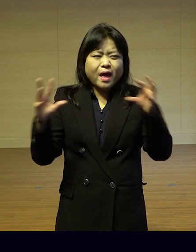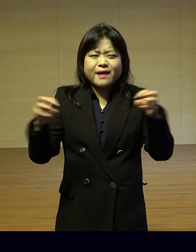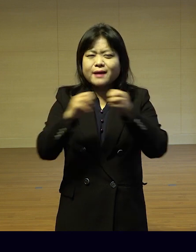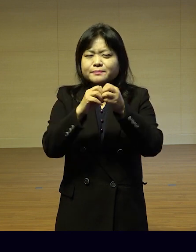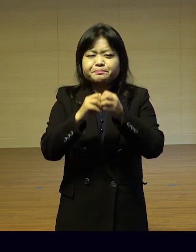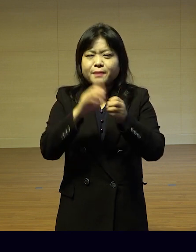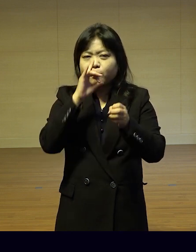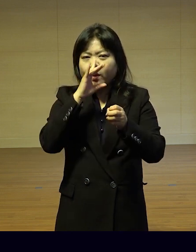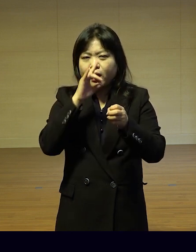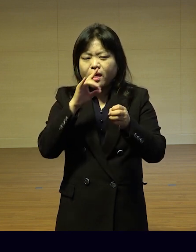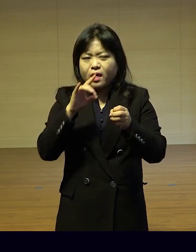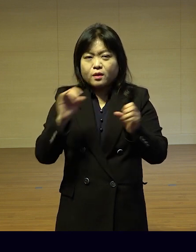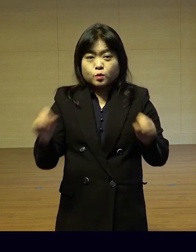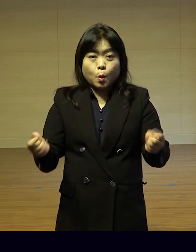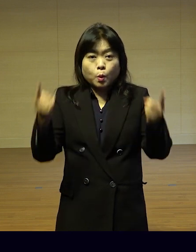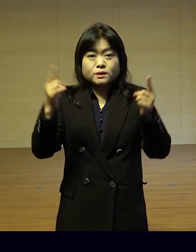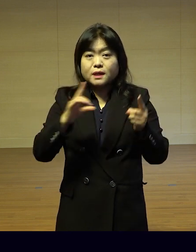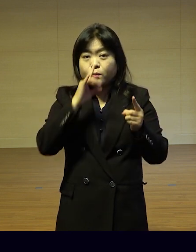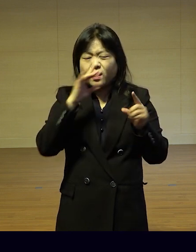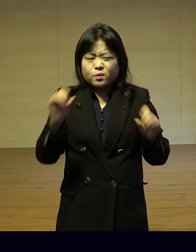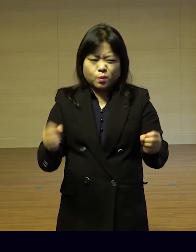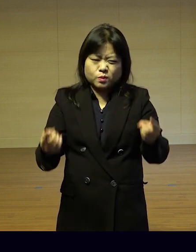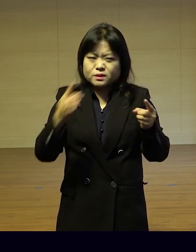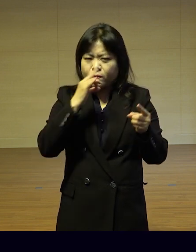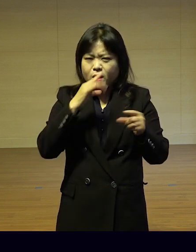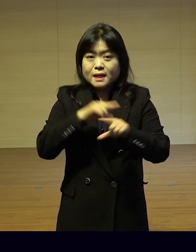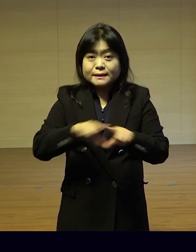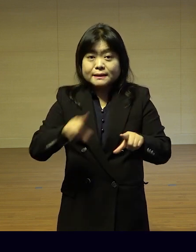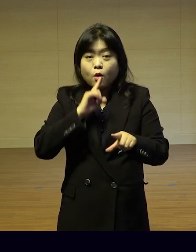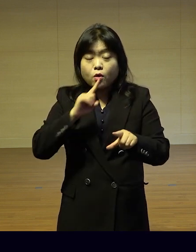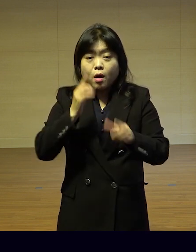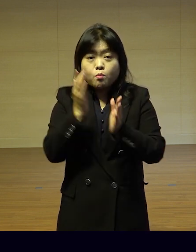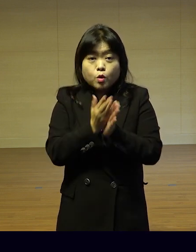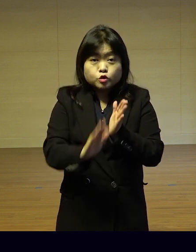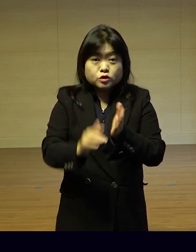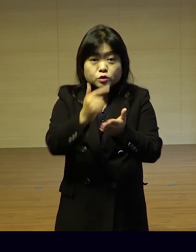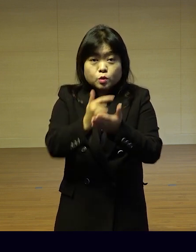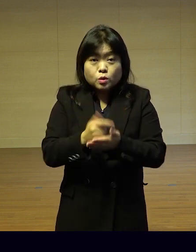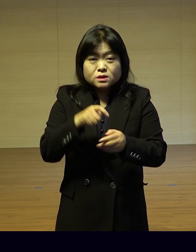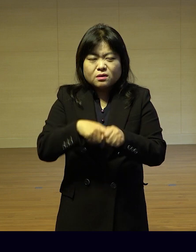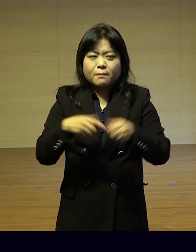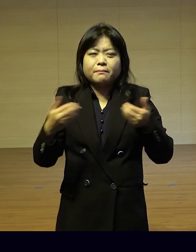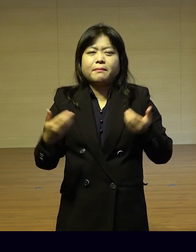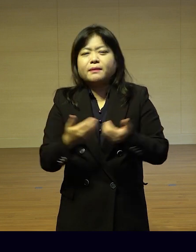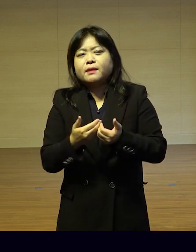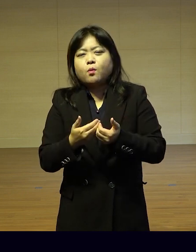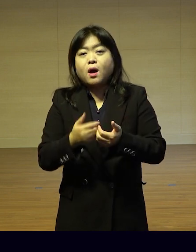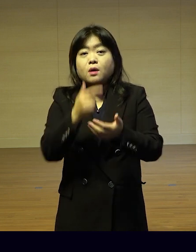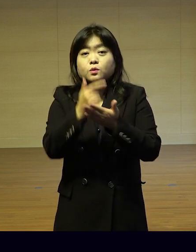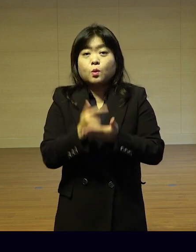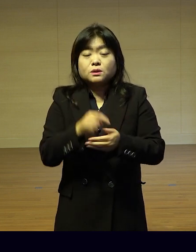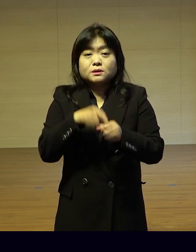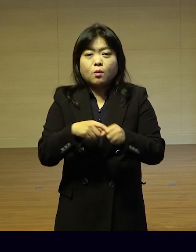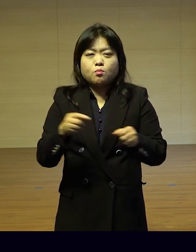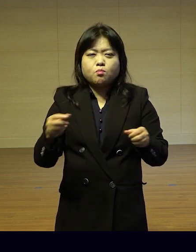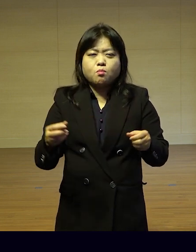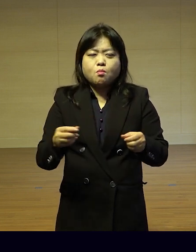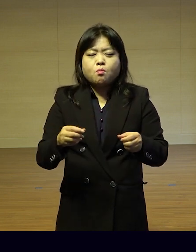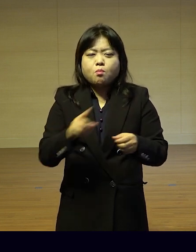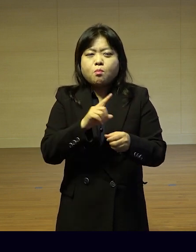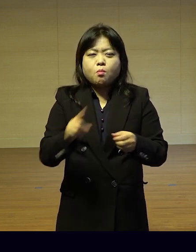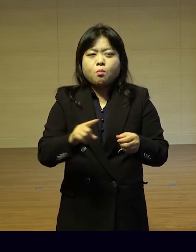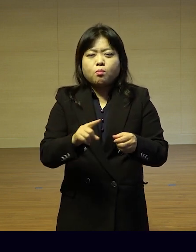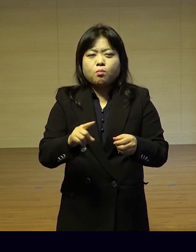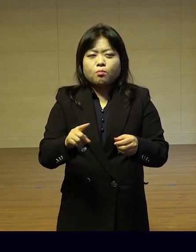incompatible. 요것 때문에 모순이라고 하니까 일상 언어에서의 모순은 논리적 반대하고 논리적 모순을 포함하는 것이다. 그래서